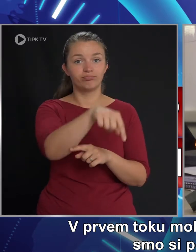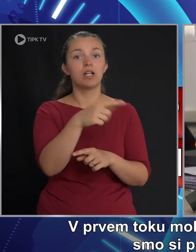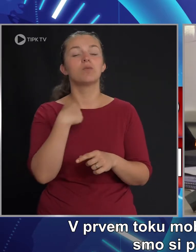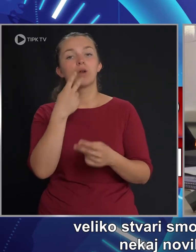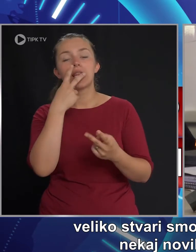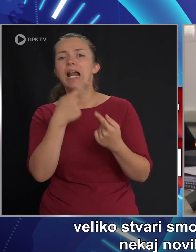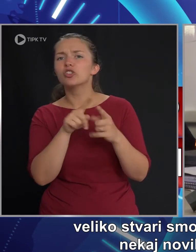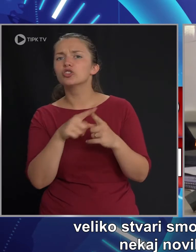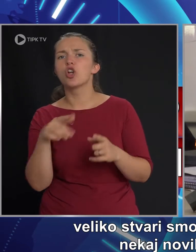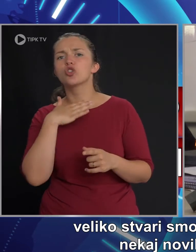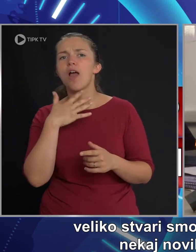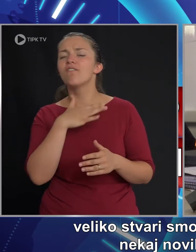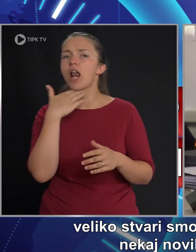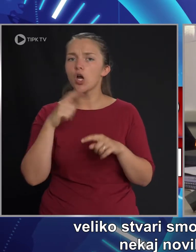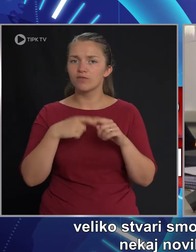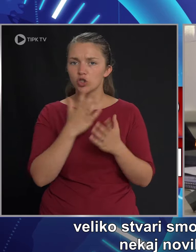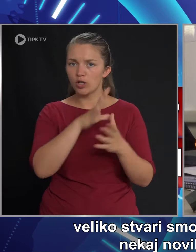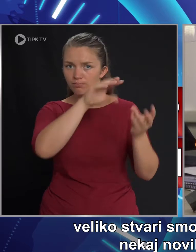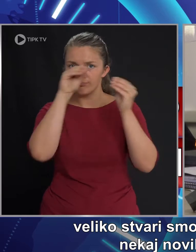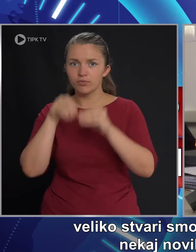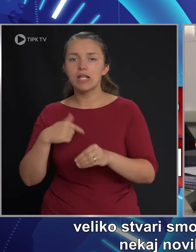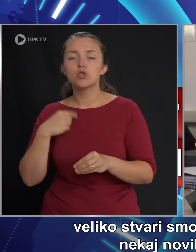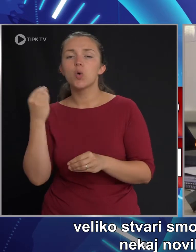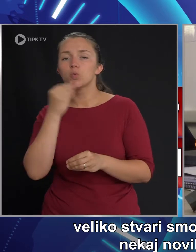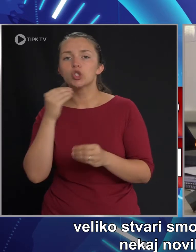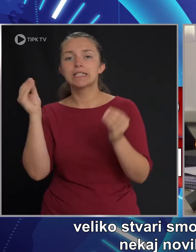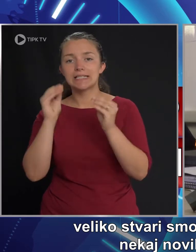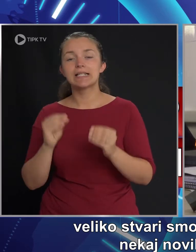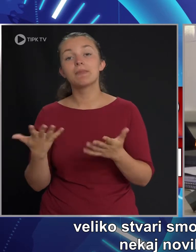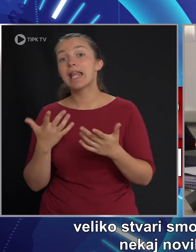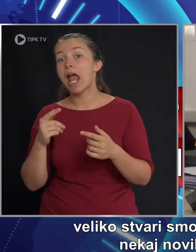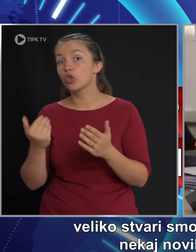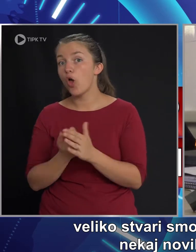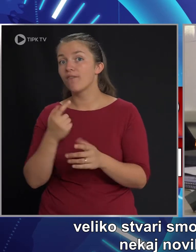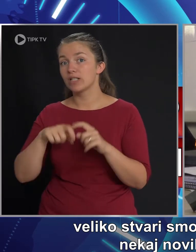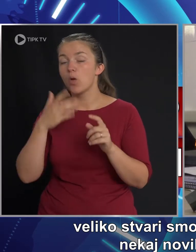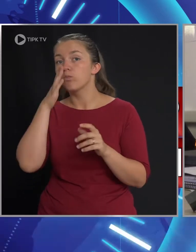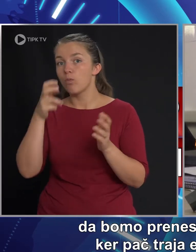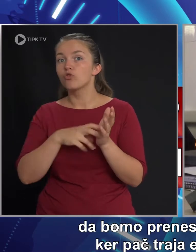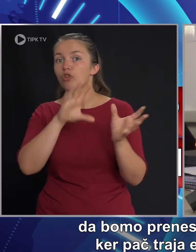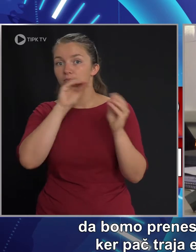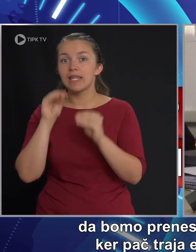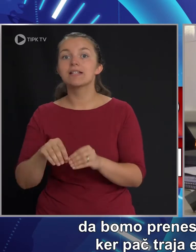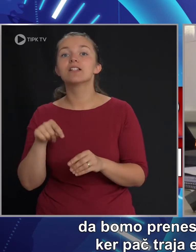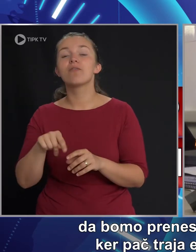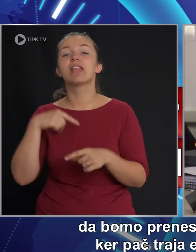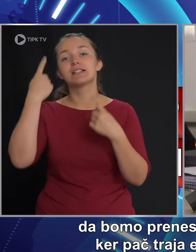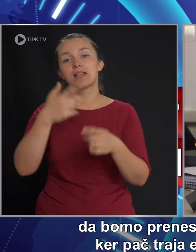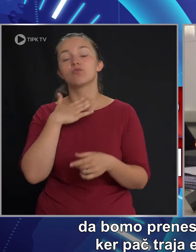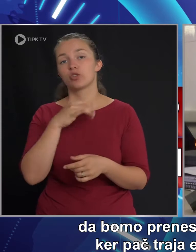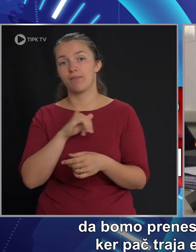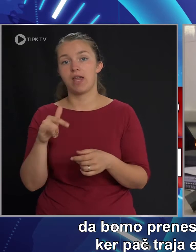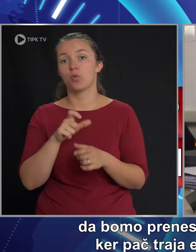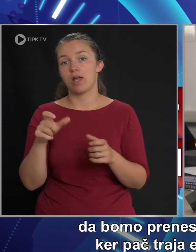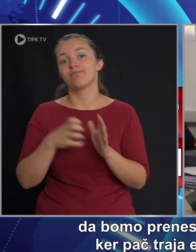pogledali različne šole, veliko stvari smo že prenesli v naš učni sistem, nekaj novih zadev smo ugotovili, da bomo prenesli v naslednjem